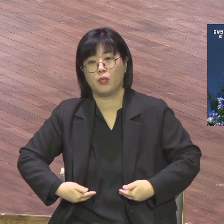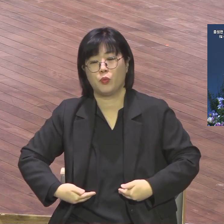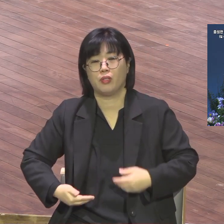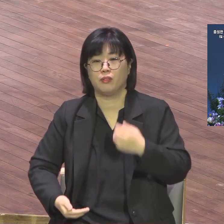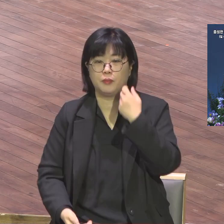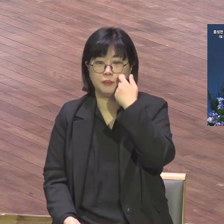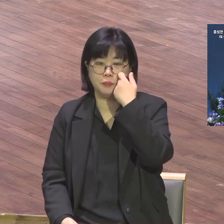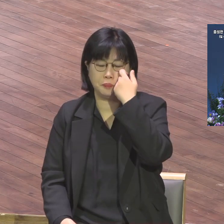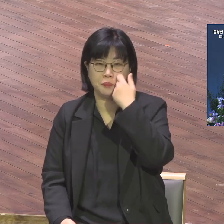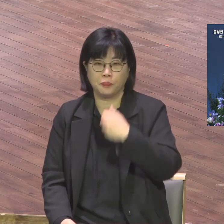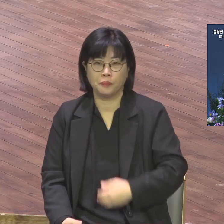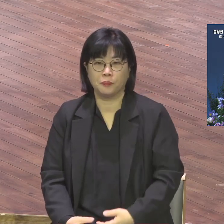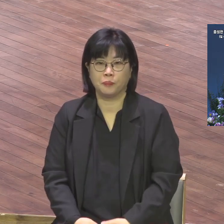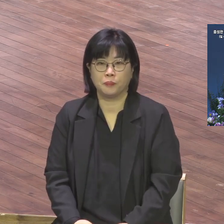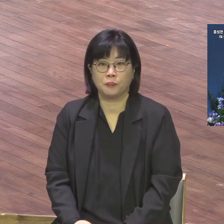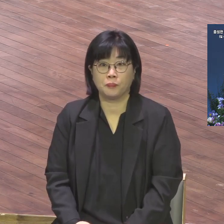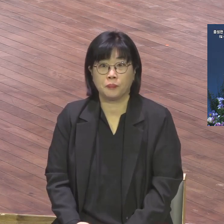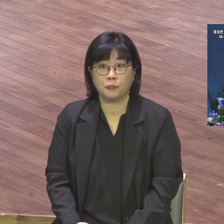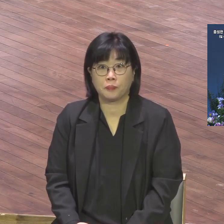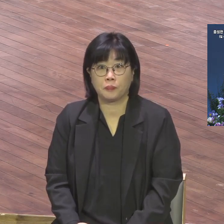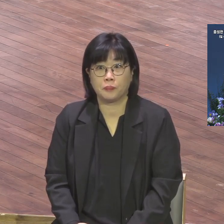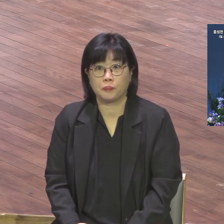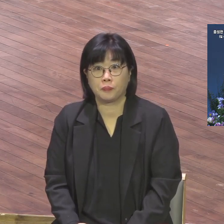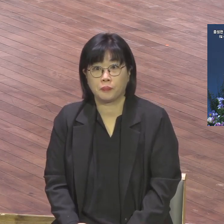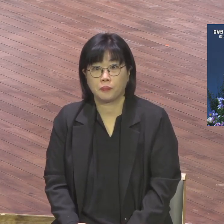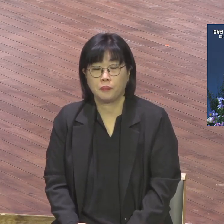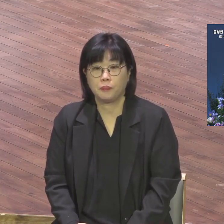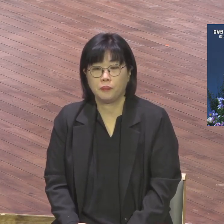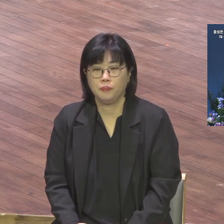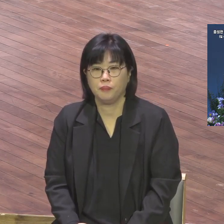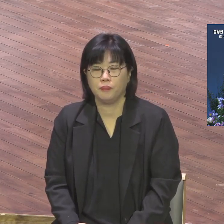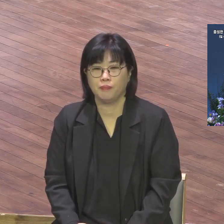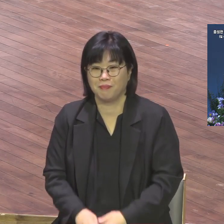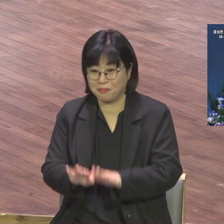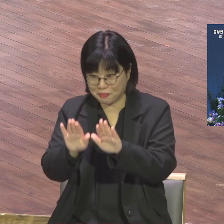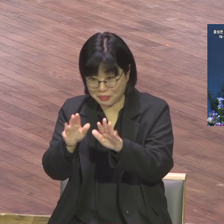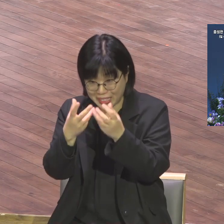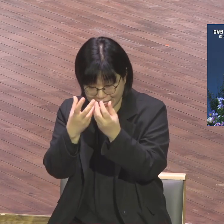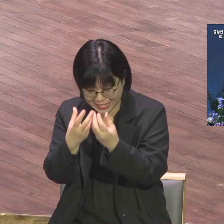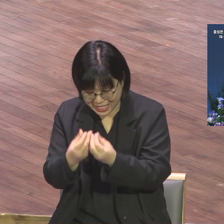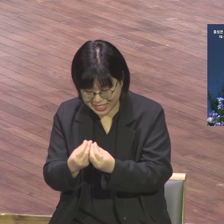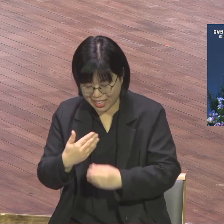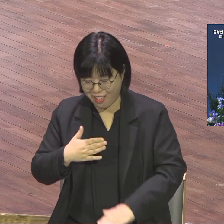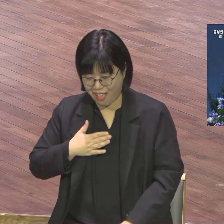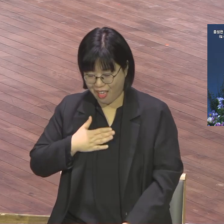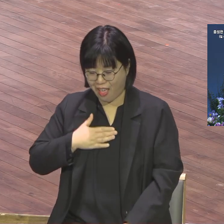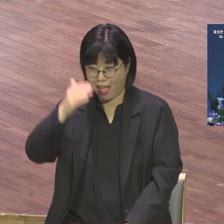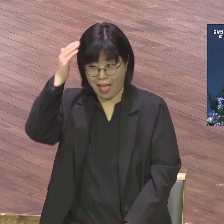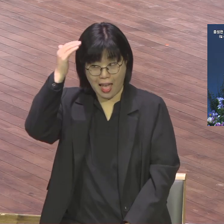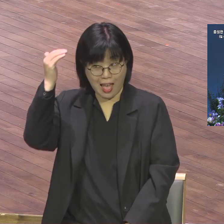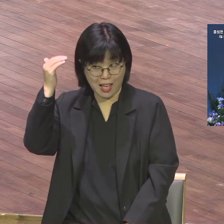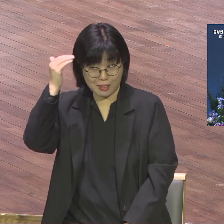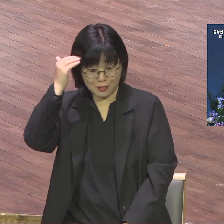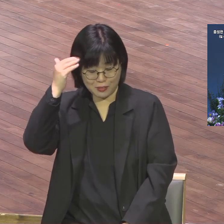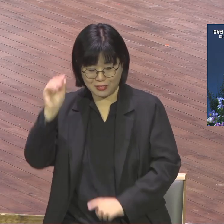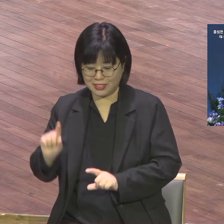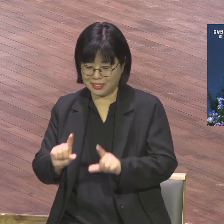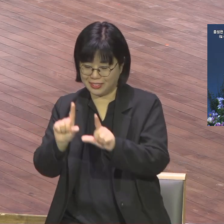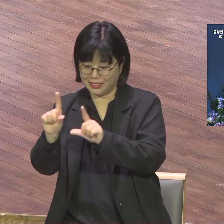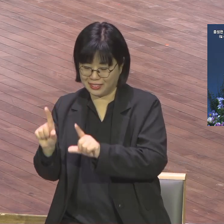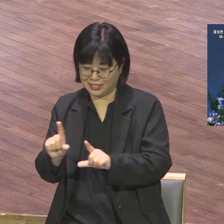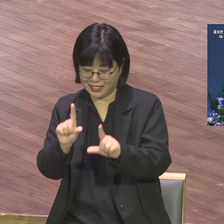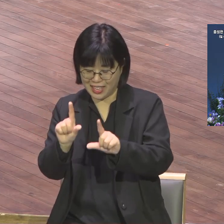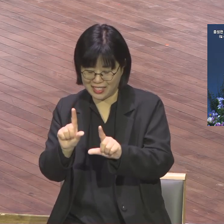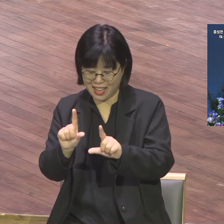이게 사람이 여기 살다가 저 남미에 가서 살면 이 마치 나무를 뽑아가지고